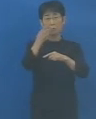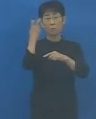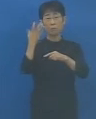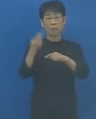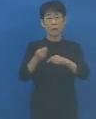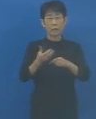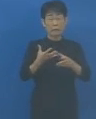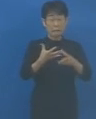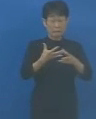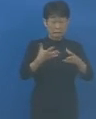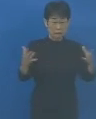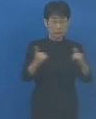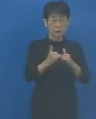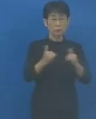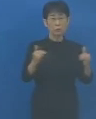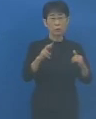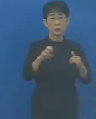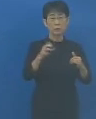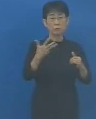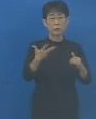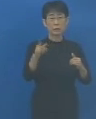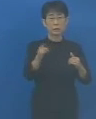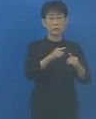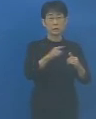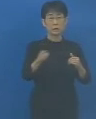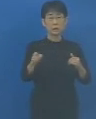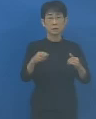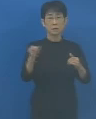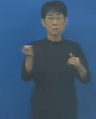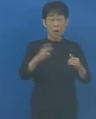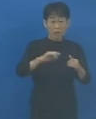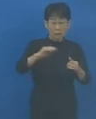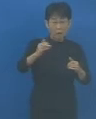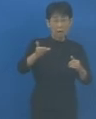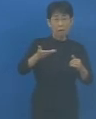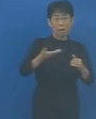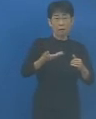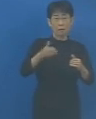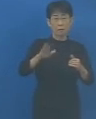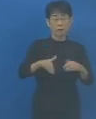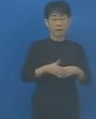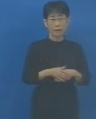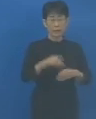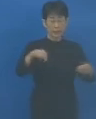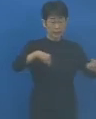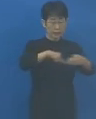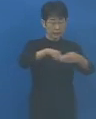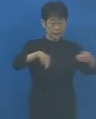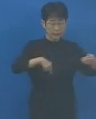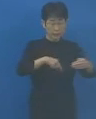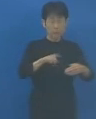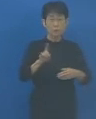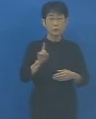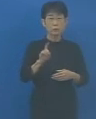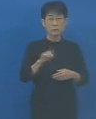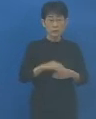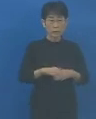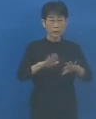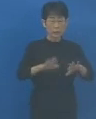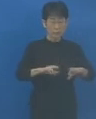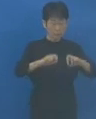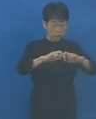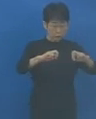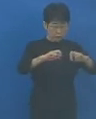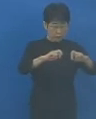変に多い数に戻ってきたわけであります。まあ、その内容につきまして分析を進